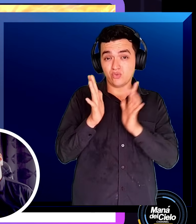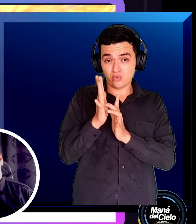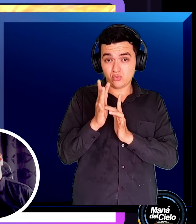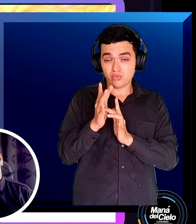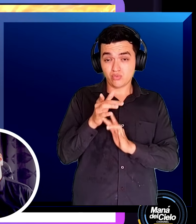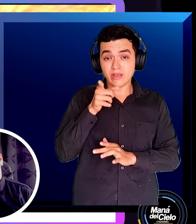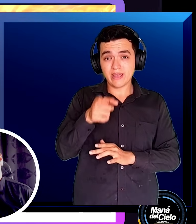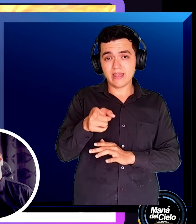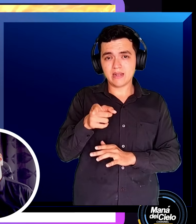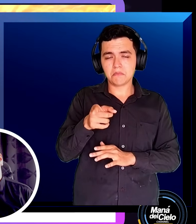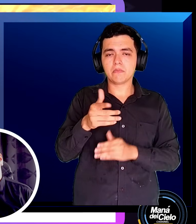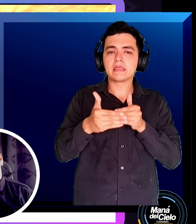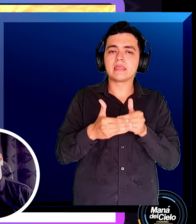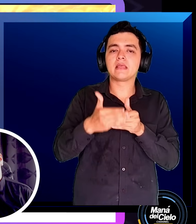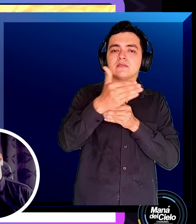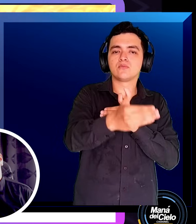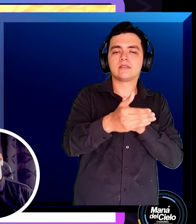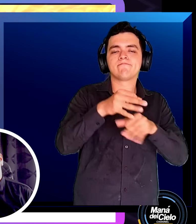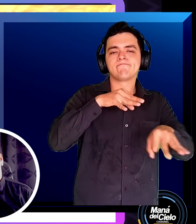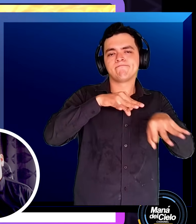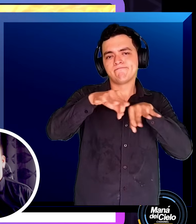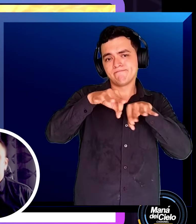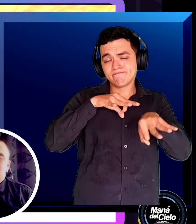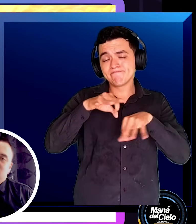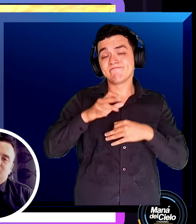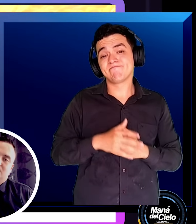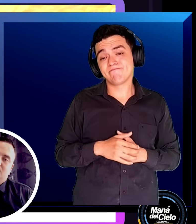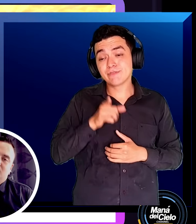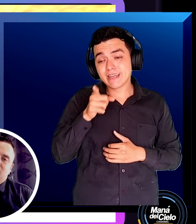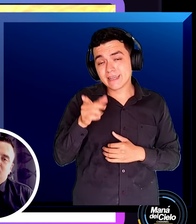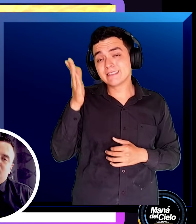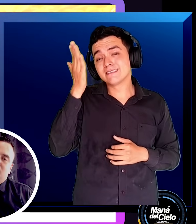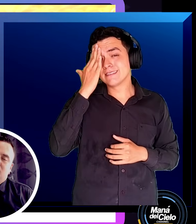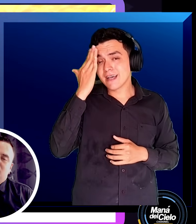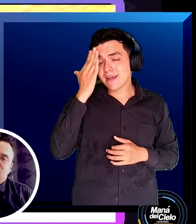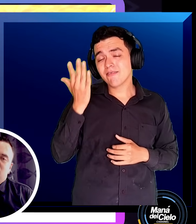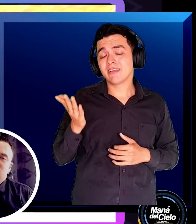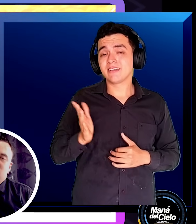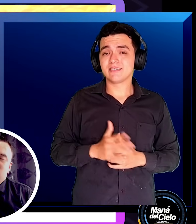pueden los que están de boda tener luto?